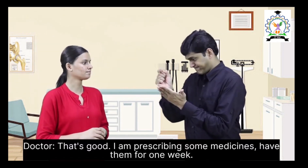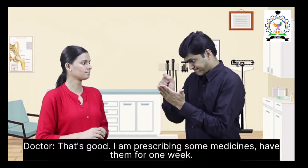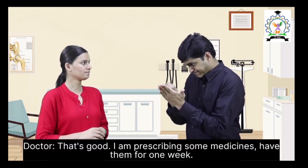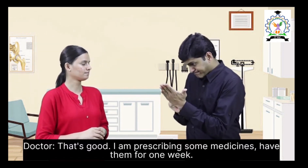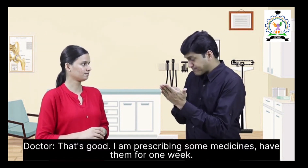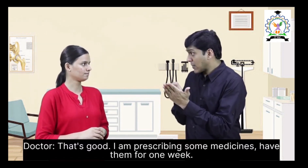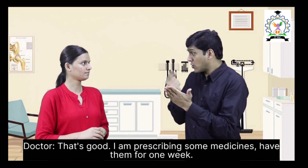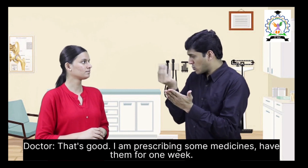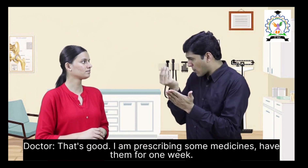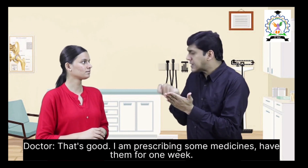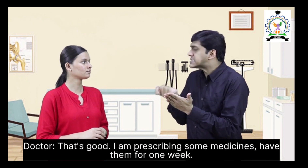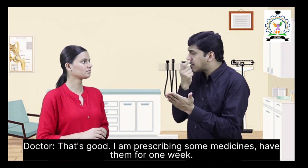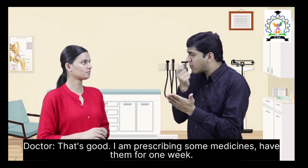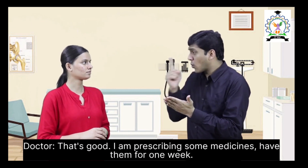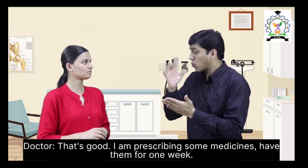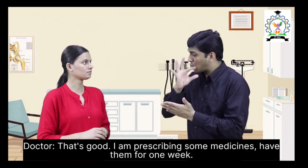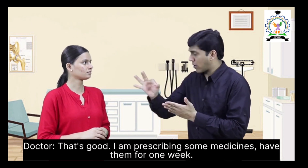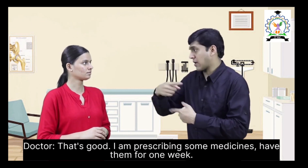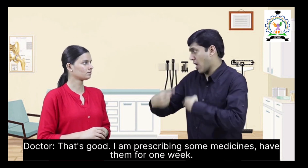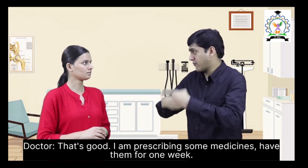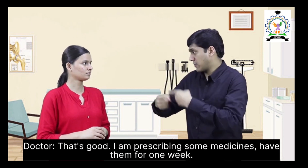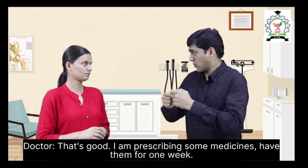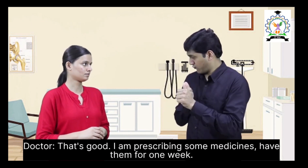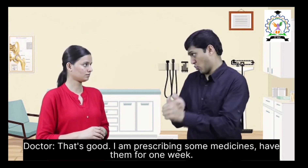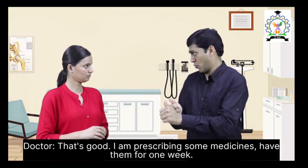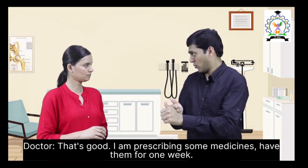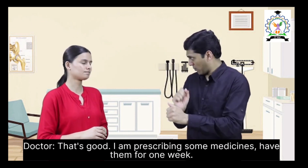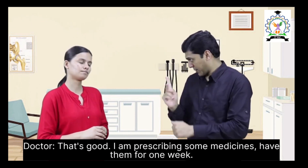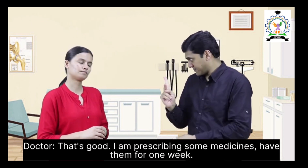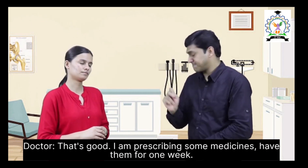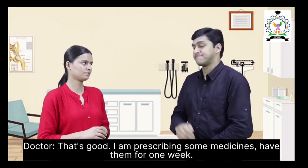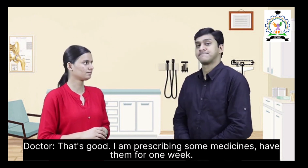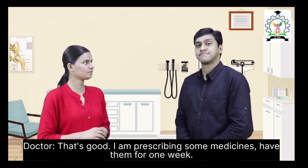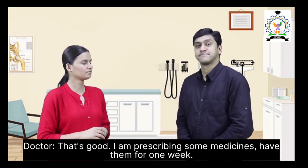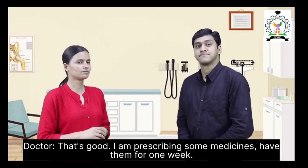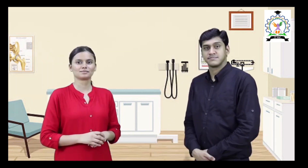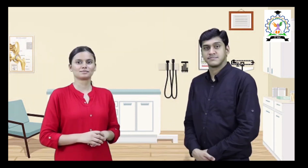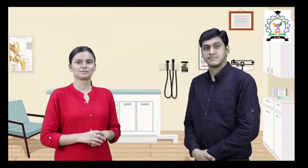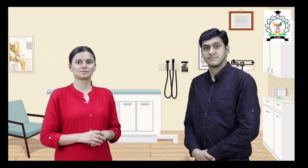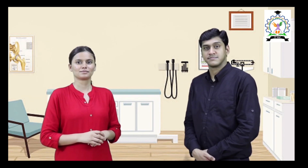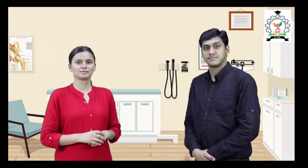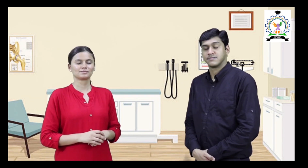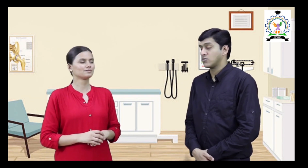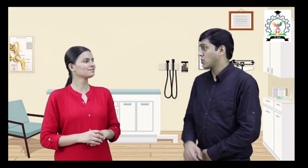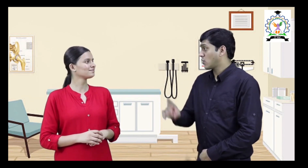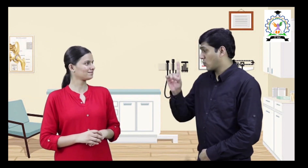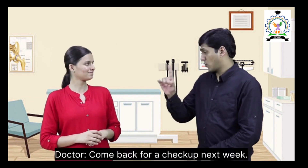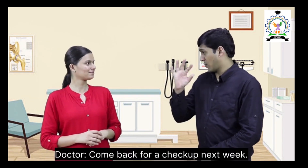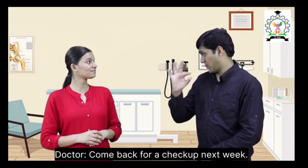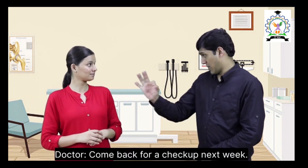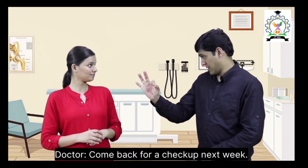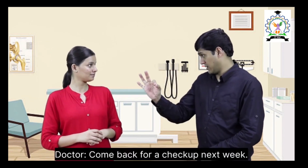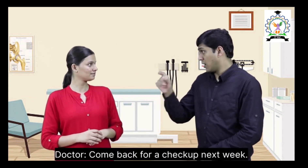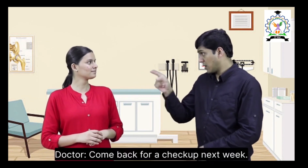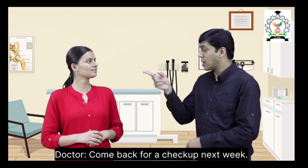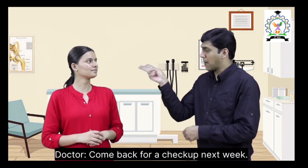बहुत बढ़िया, नहीं खाना चाहिए। मैं आपको कुछ दवाइयाँ दे रहा हूँ, आप इसे 1 हफ्ते तक खाइएगा, ठीक है?